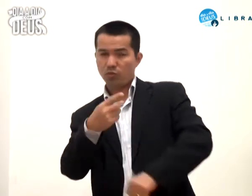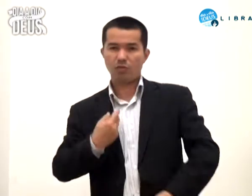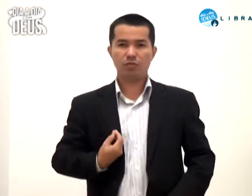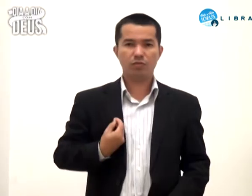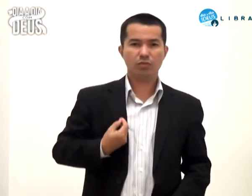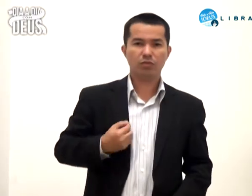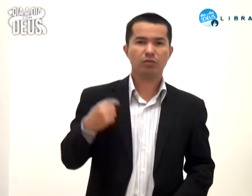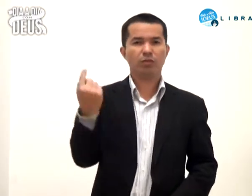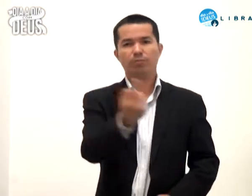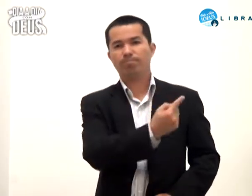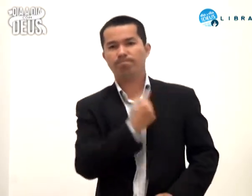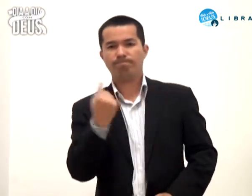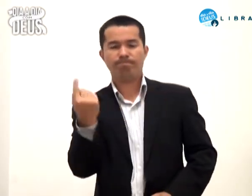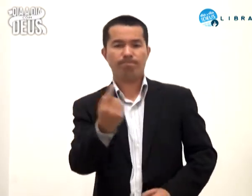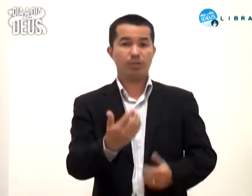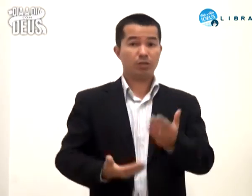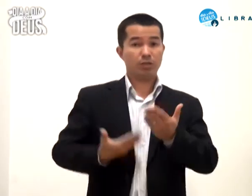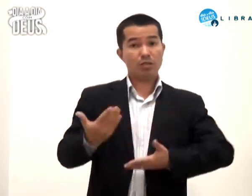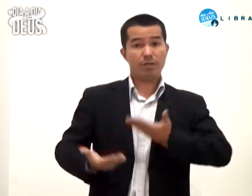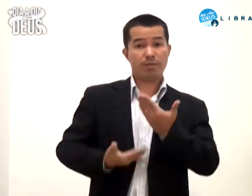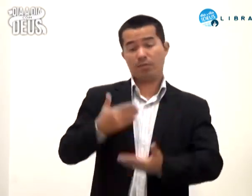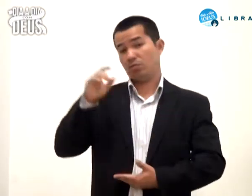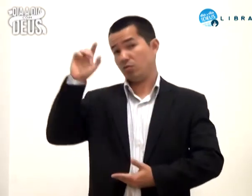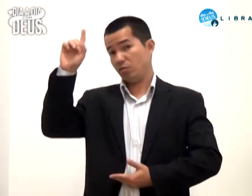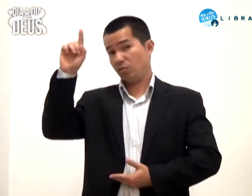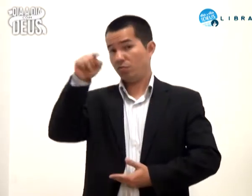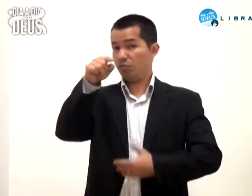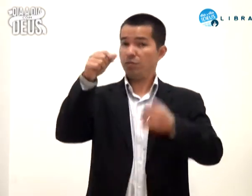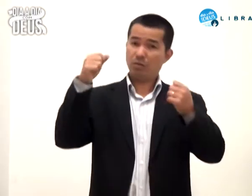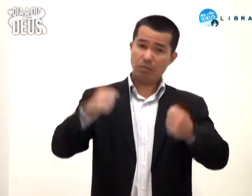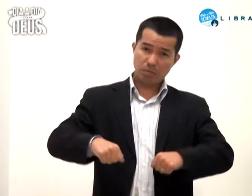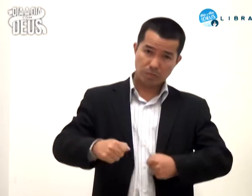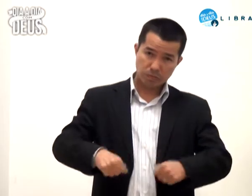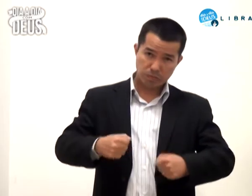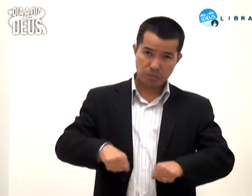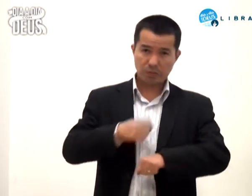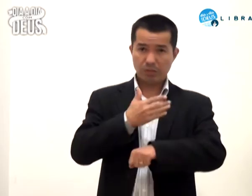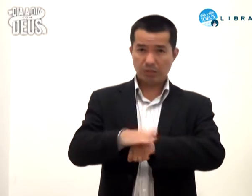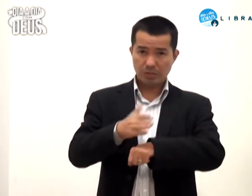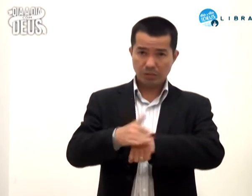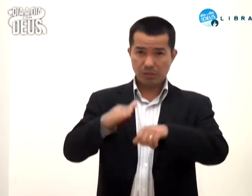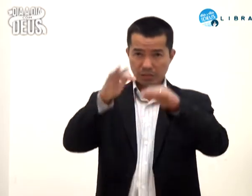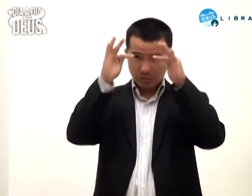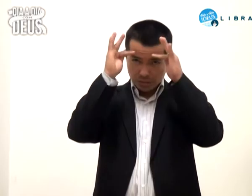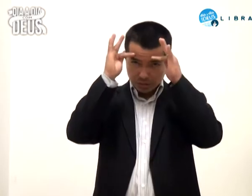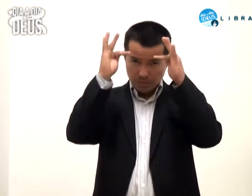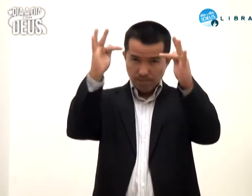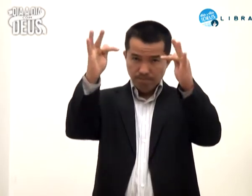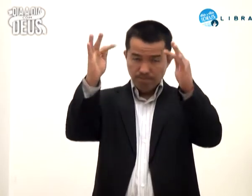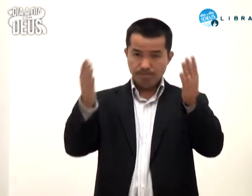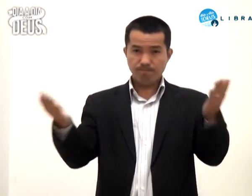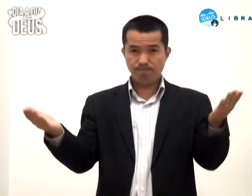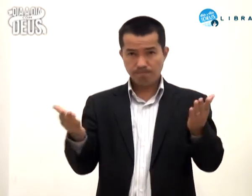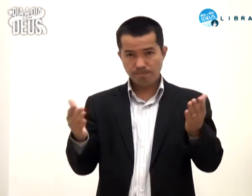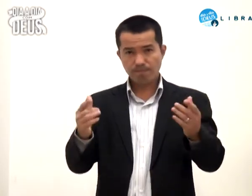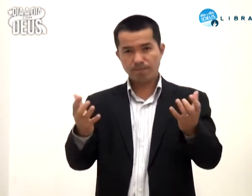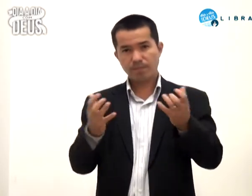é que ele seja fiel, é isso que a Bíblia diz. E essa noite eu queria falar sobre mais 2